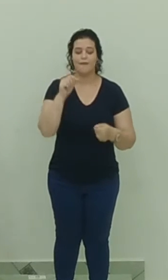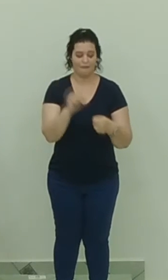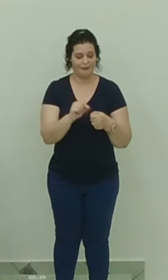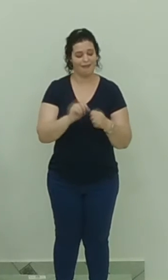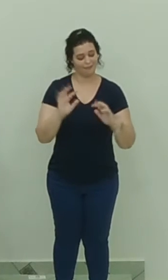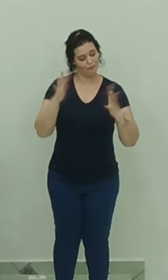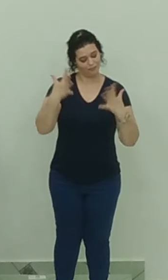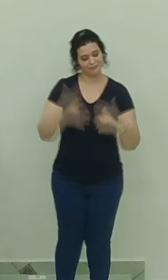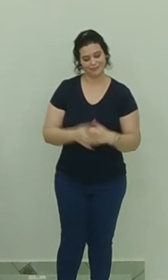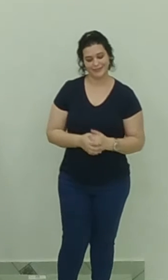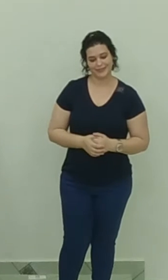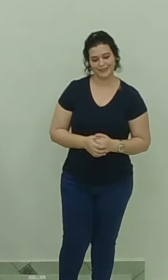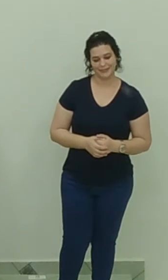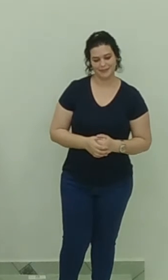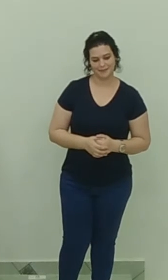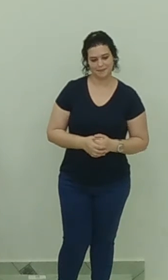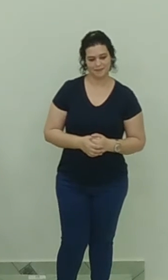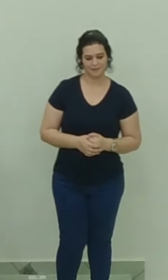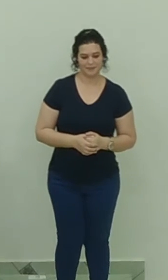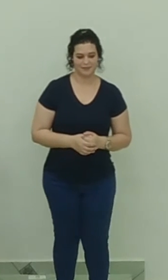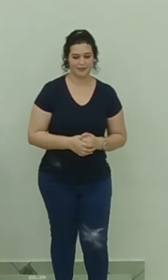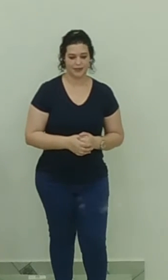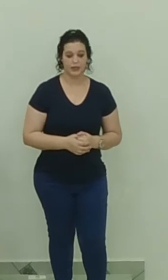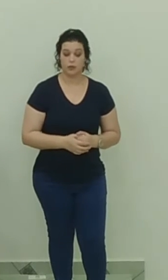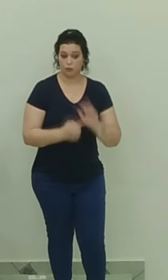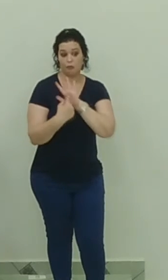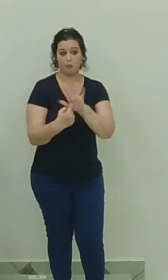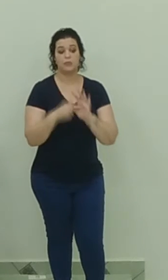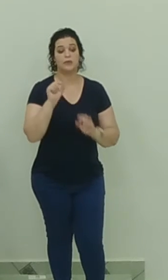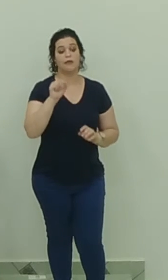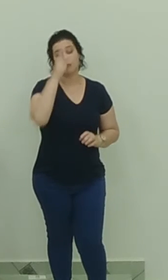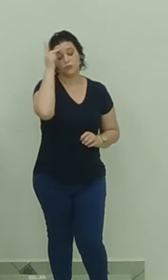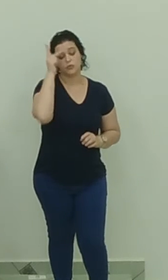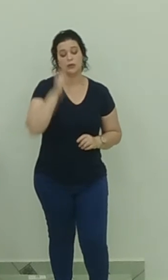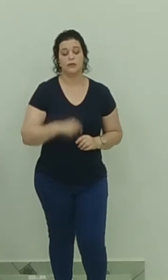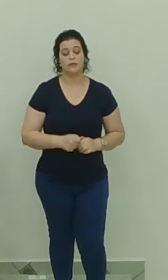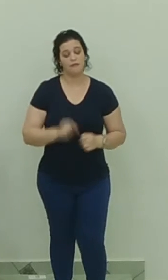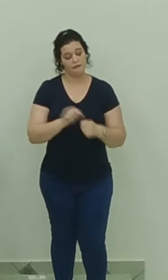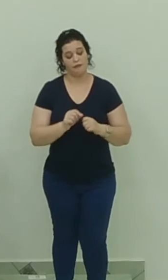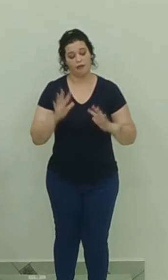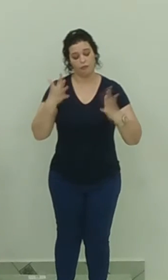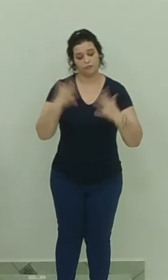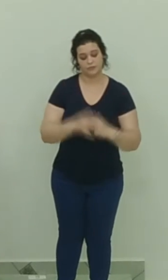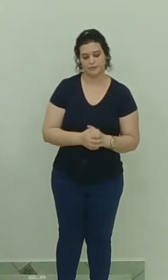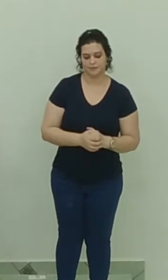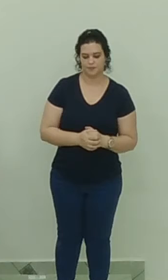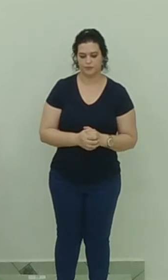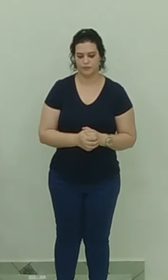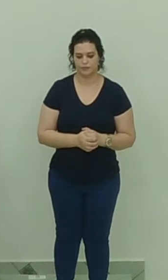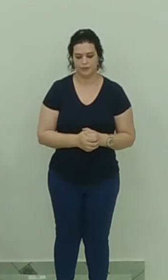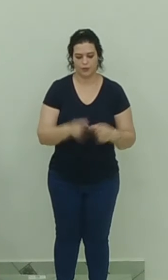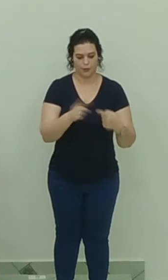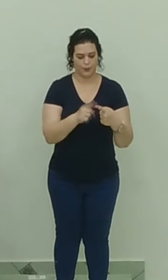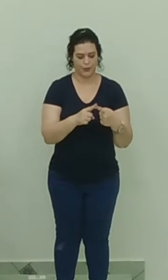Não digo quem reage, mas vou dizer quem age. Verso 16. O povo decidiu, os